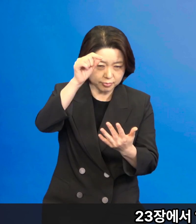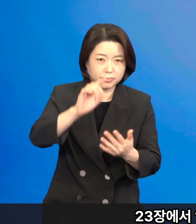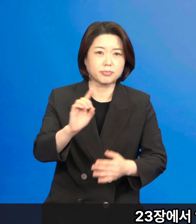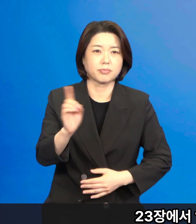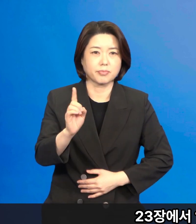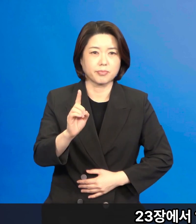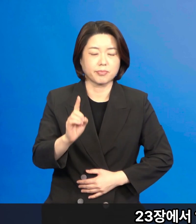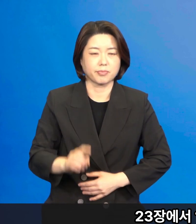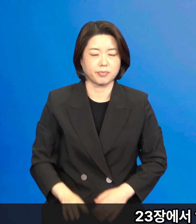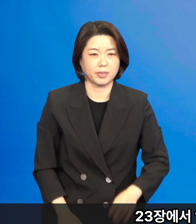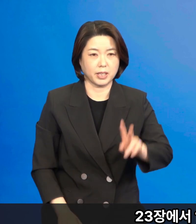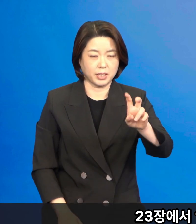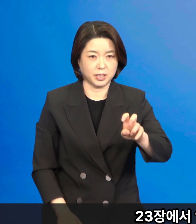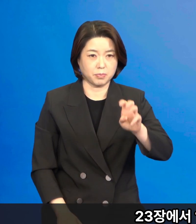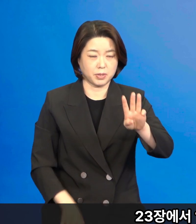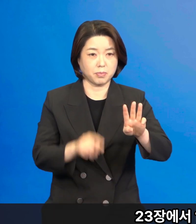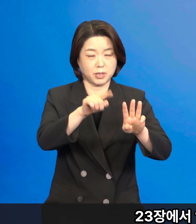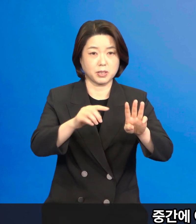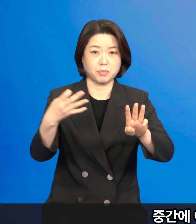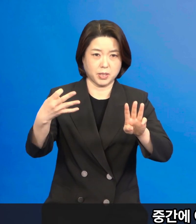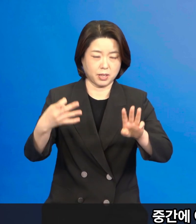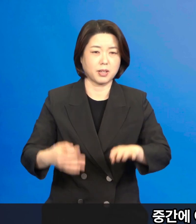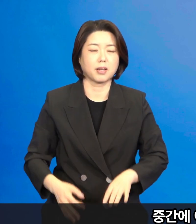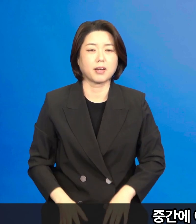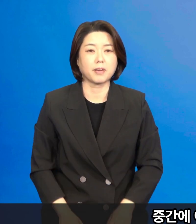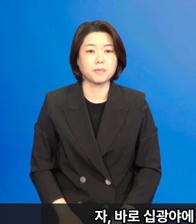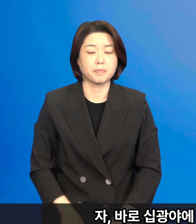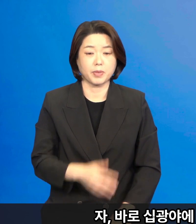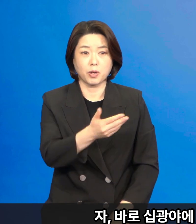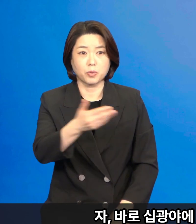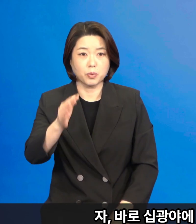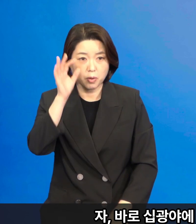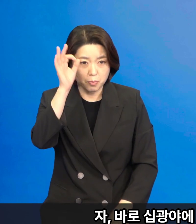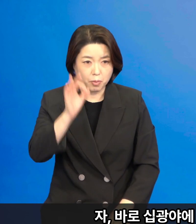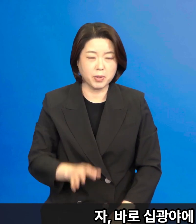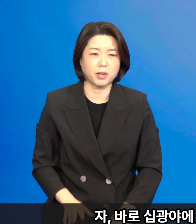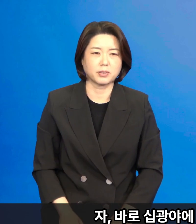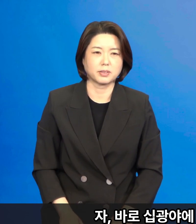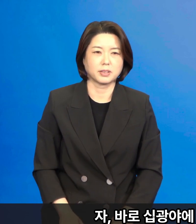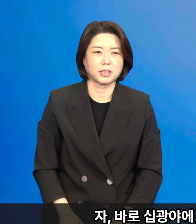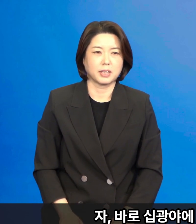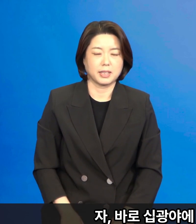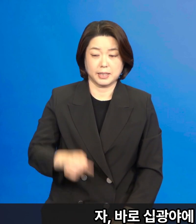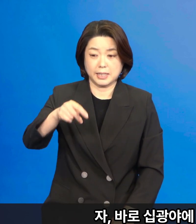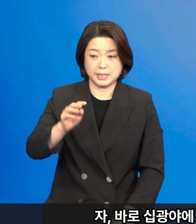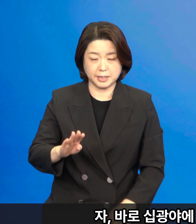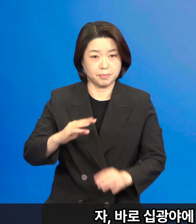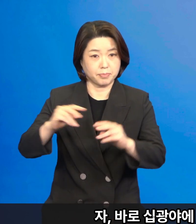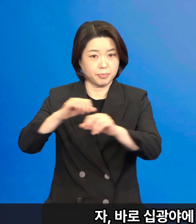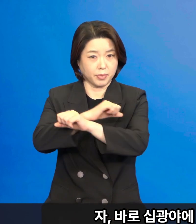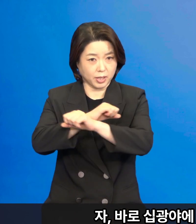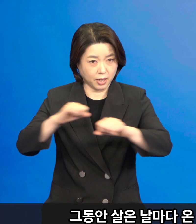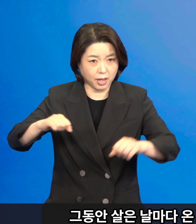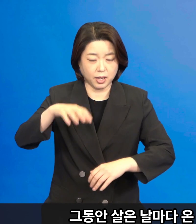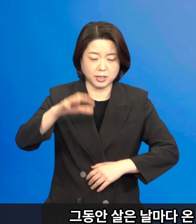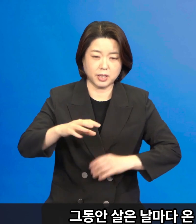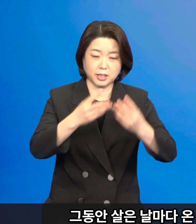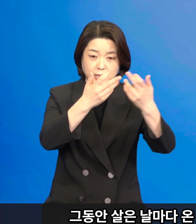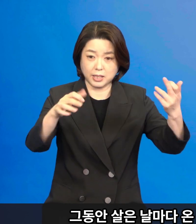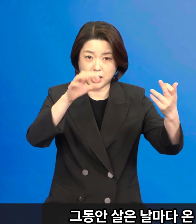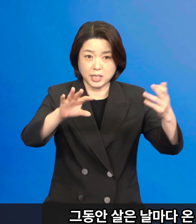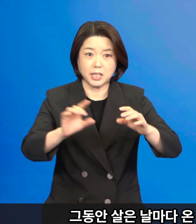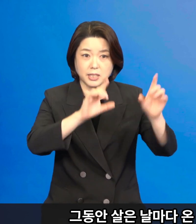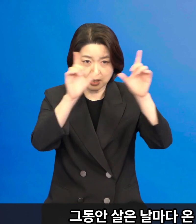23장에서 14절을 꼽고 싶습니다. 중간에 이렇게 되어 있어요. 자, 바로 10광야의 다윗이 산간 지역에서 살았다.